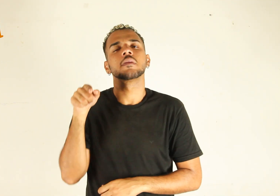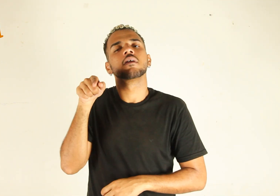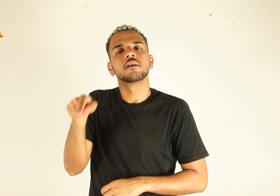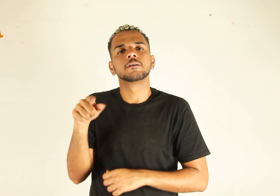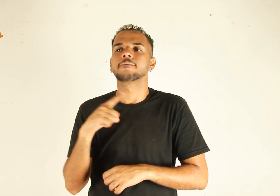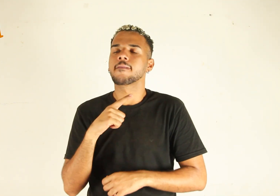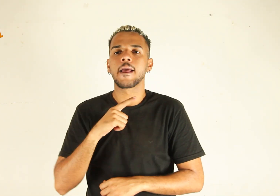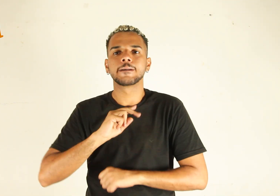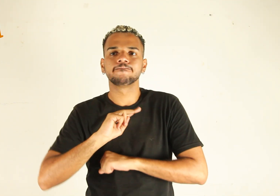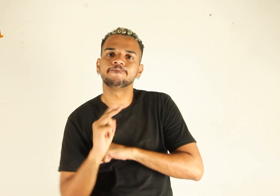liberdade.